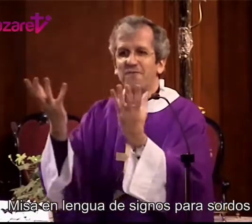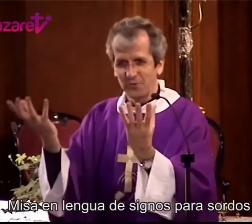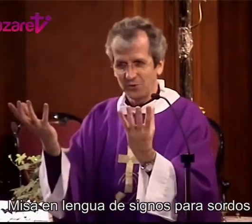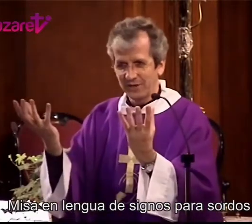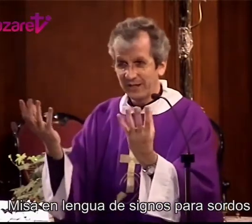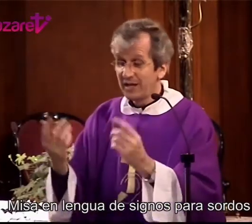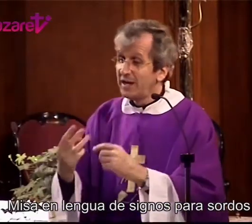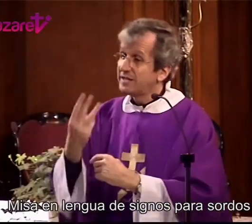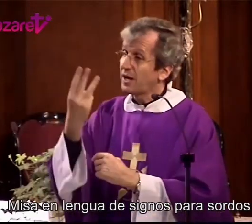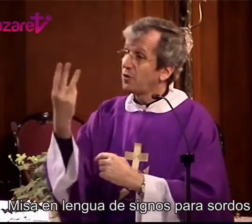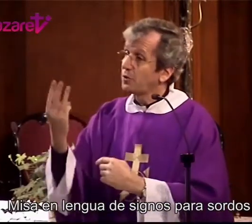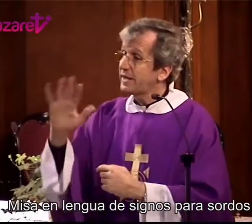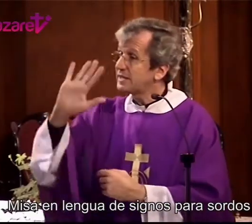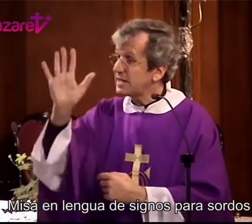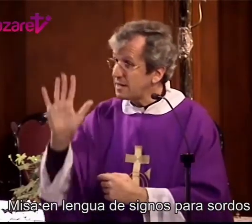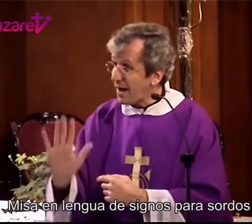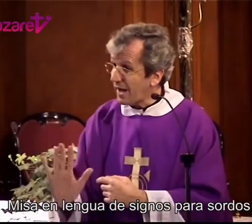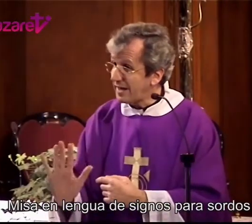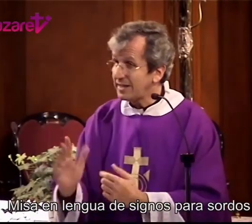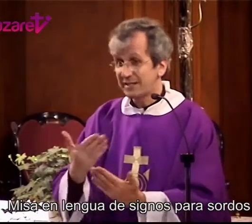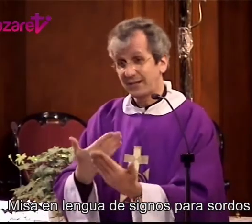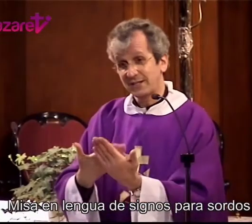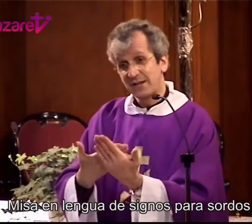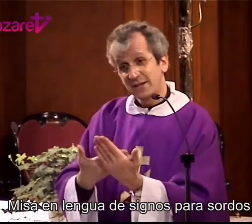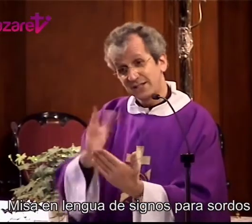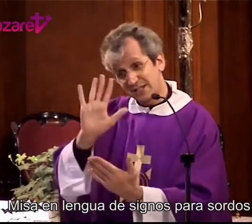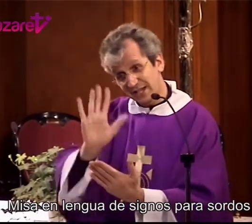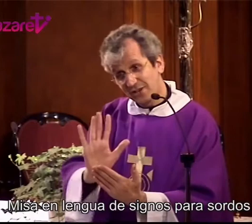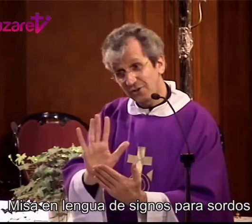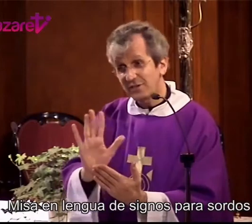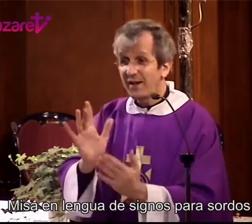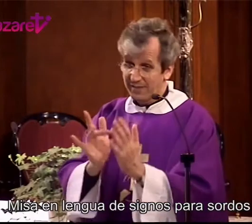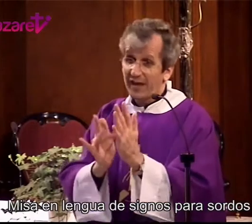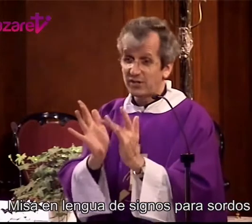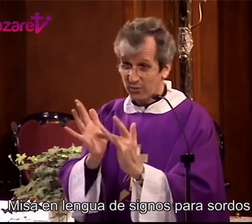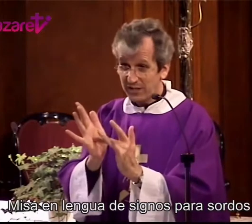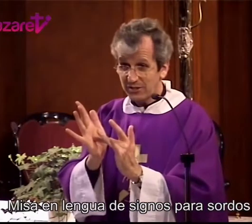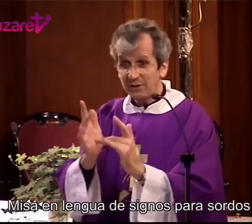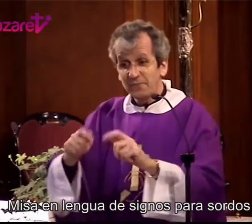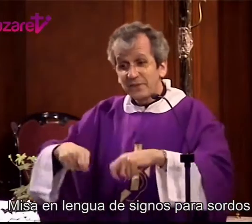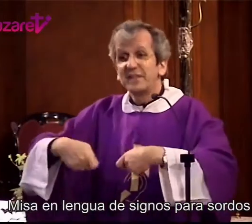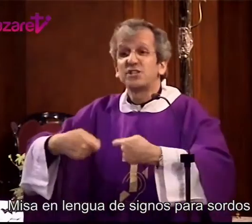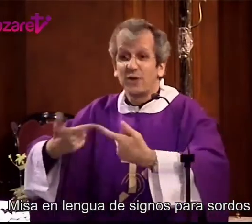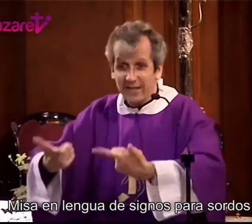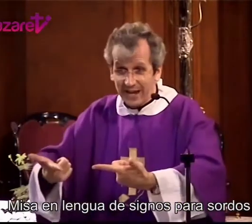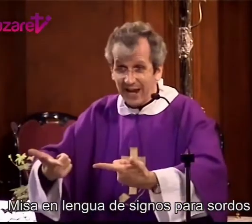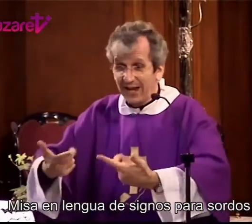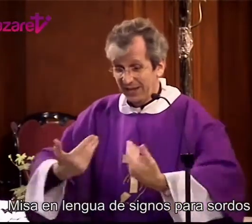fruto. Serán como tres imágenes, tres signos de Jesucristo, de su entrega, de